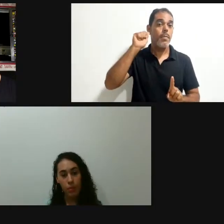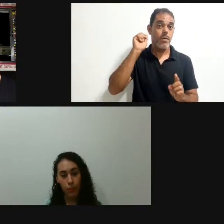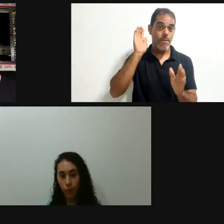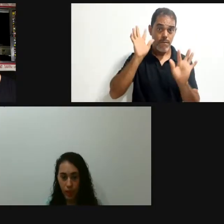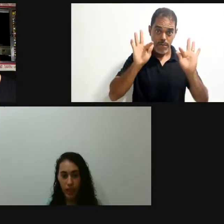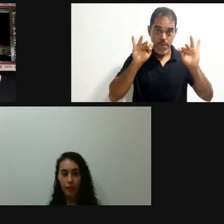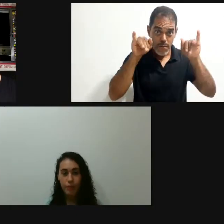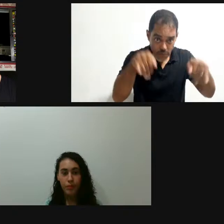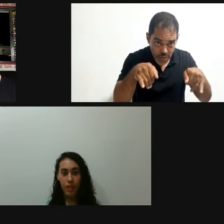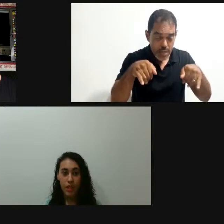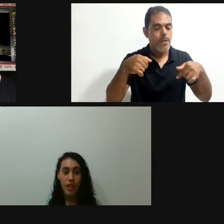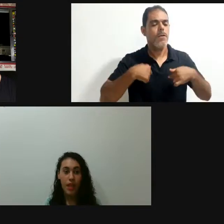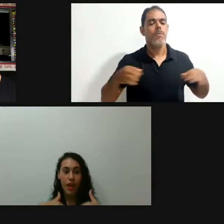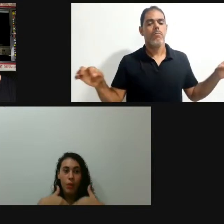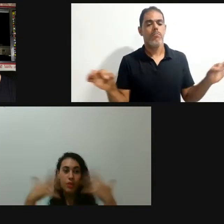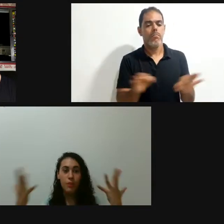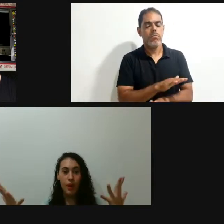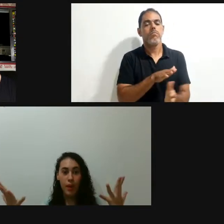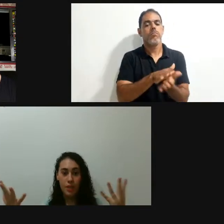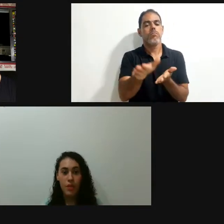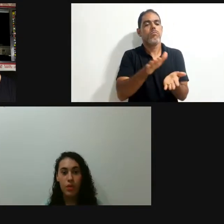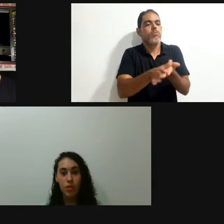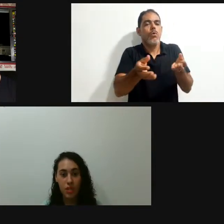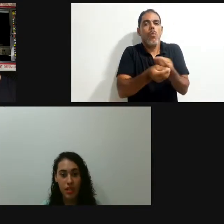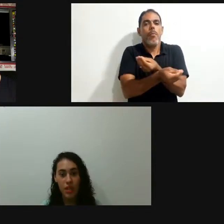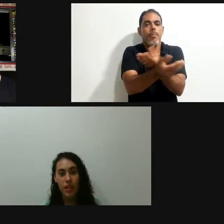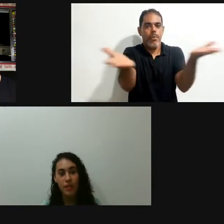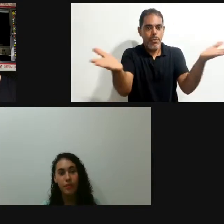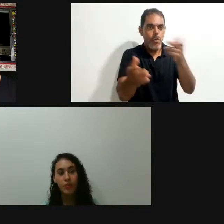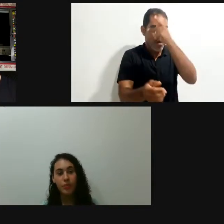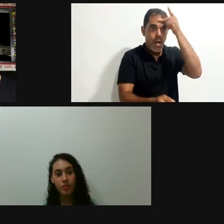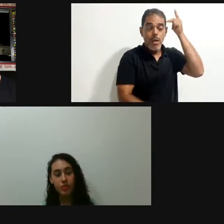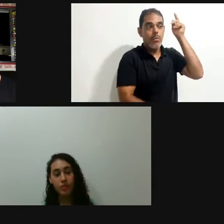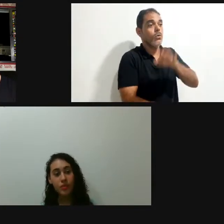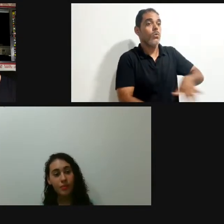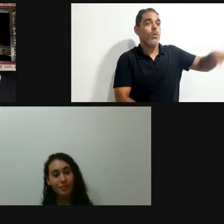para publicar. E realmente as pessoas conseguirem ler.